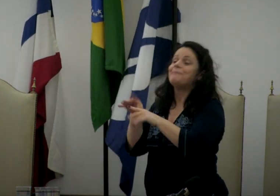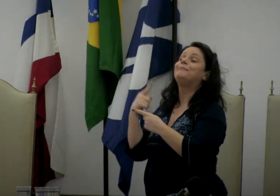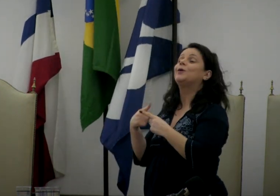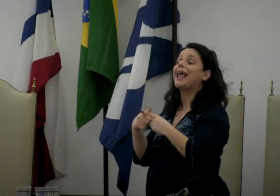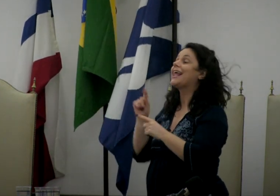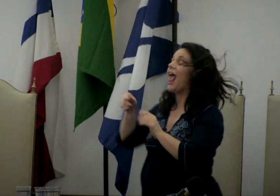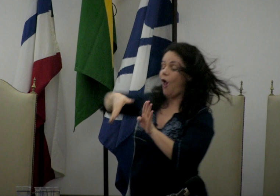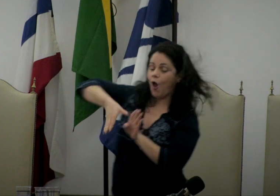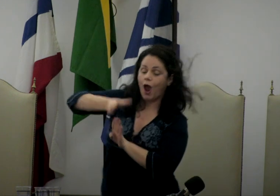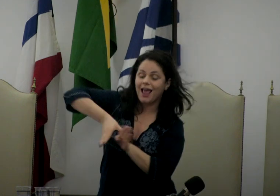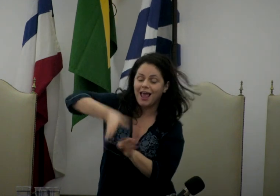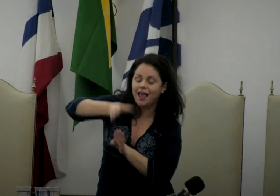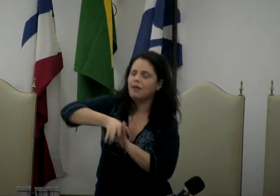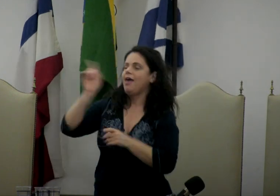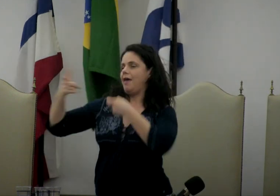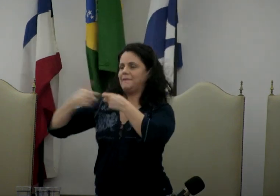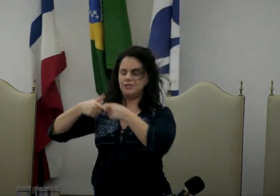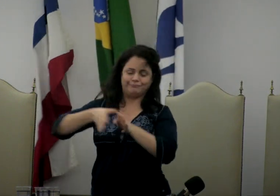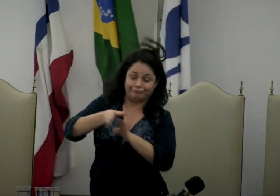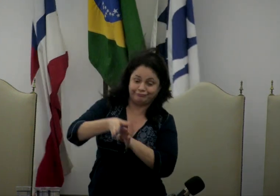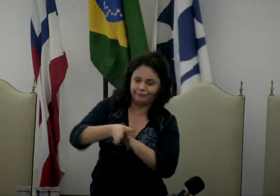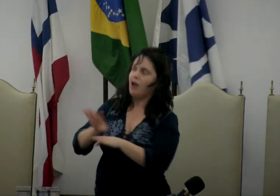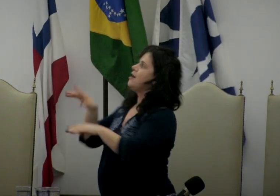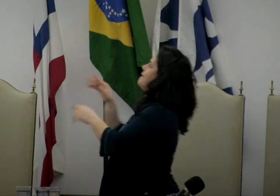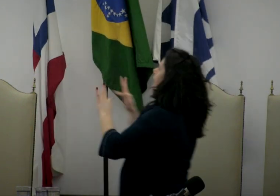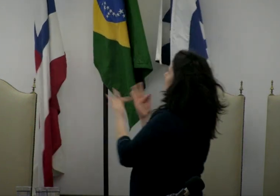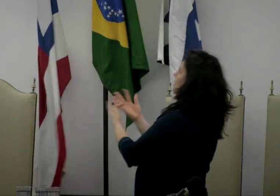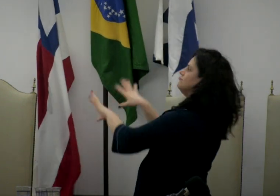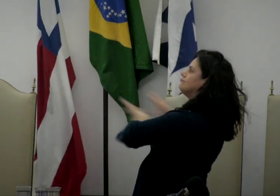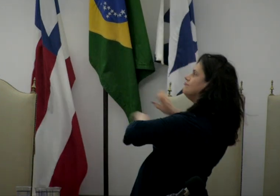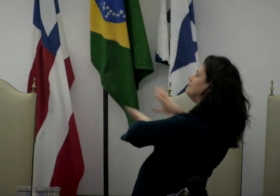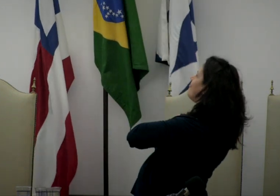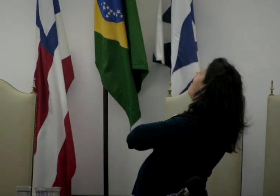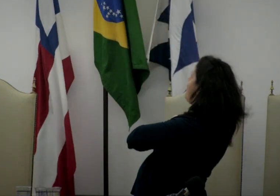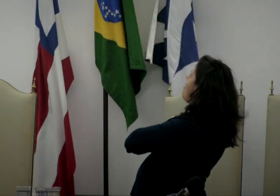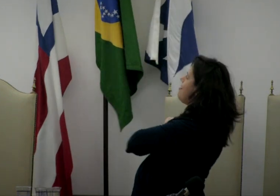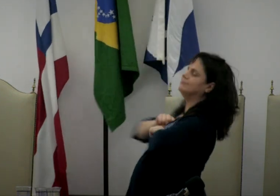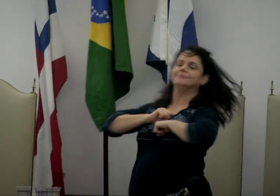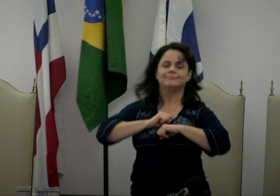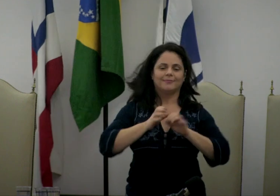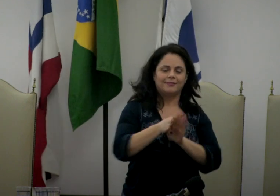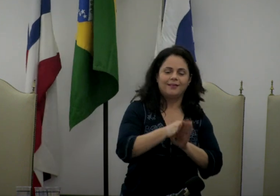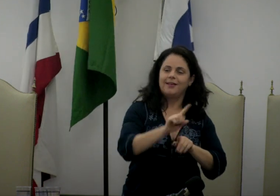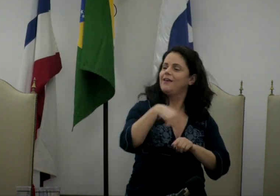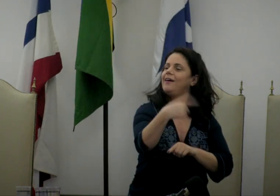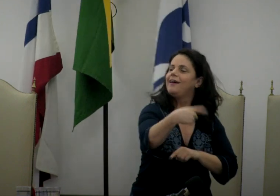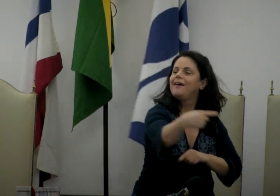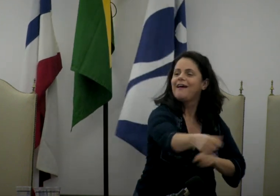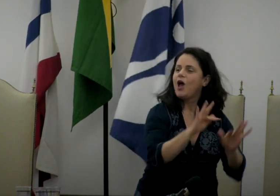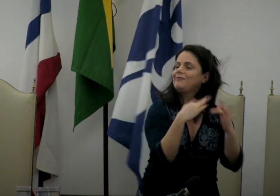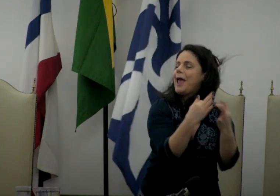As famílias, elas imaginam que o seu filho tem que ser igual a ele. Então, os médicos aconselham a família e a família absorve